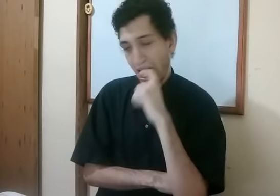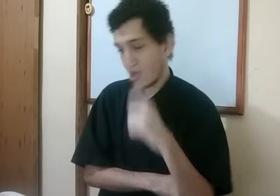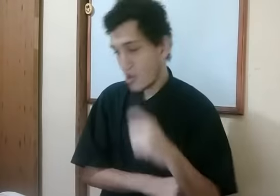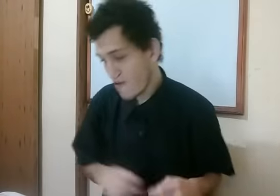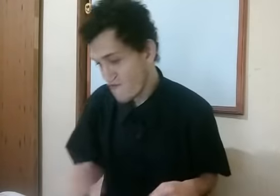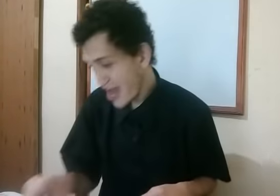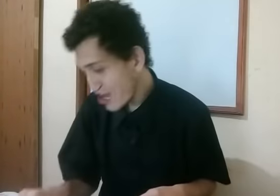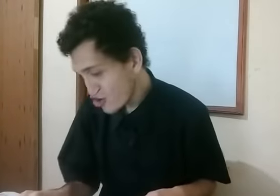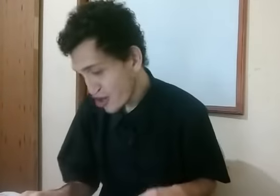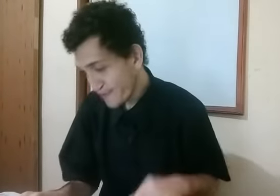Uma inveja.